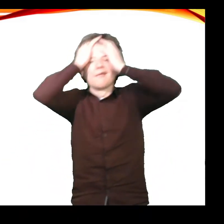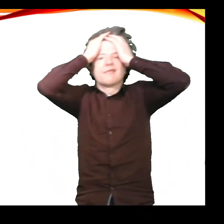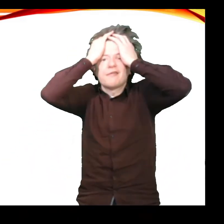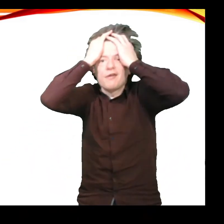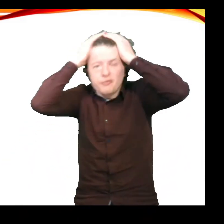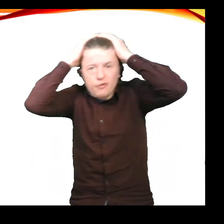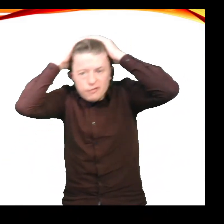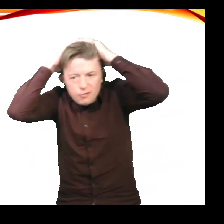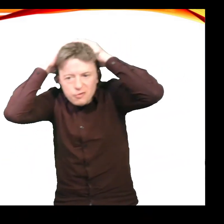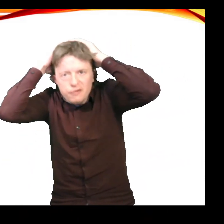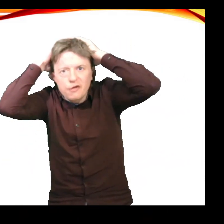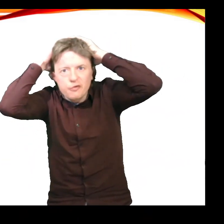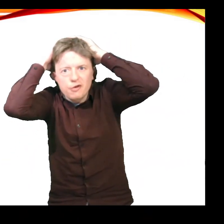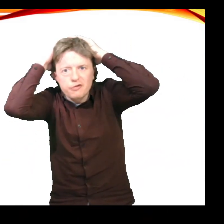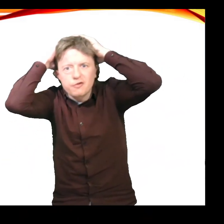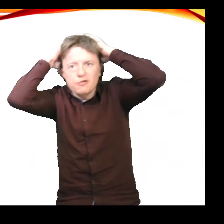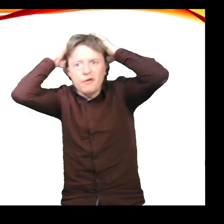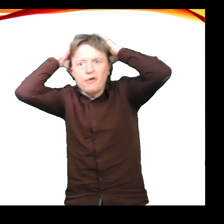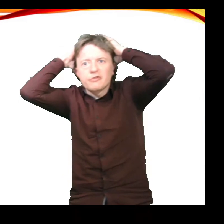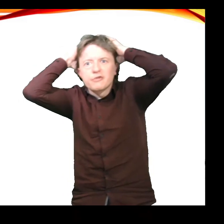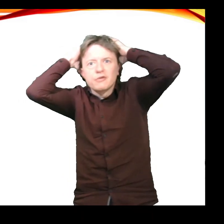Deze influencer noemde zichzelf ook nog de Zoon van God.